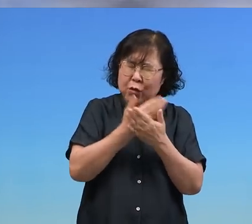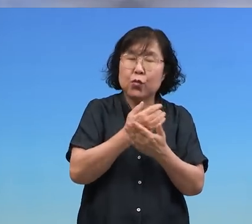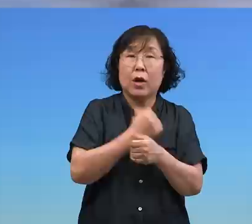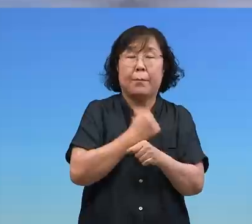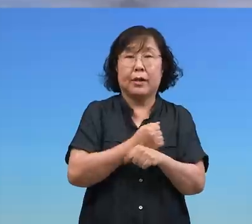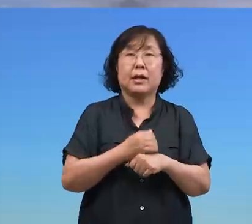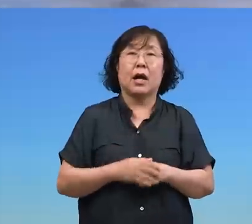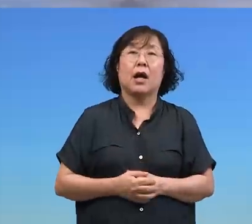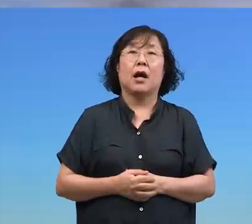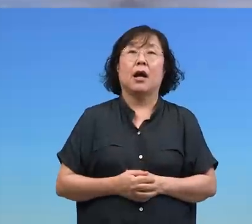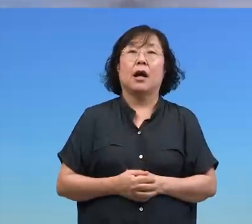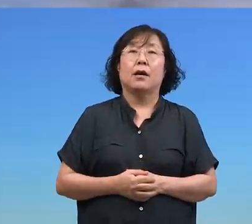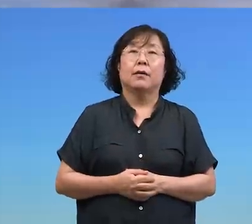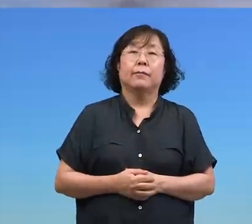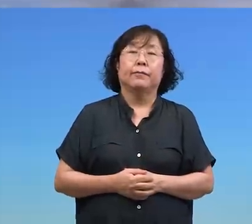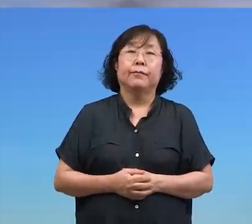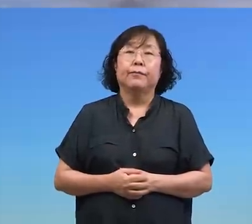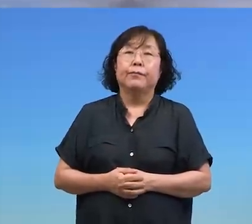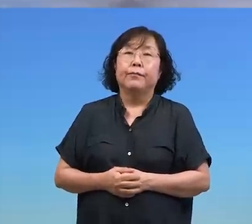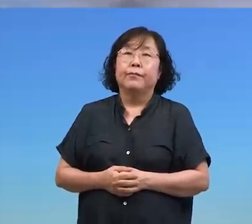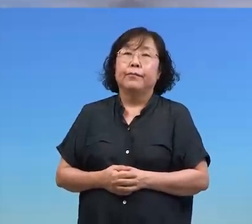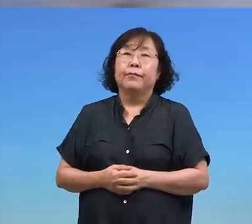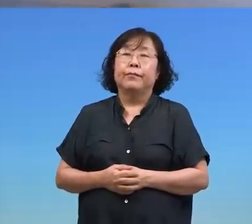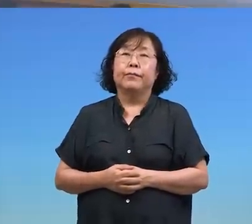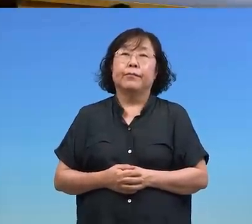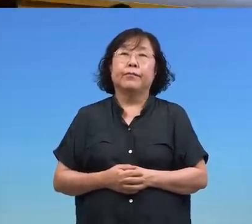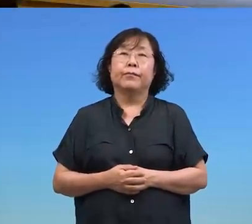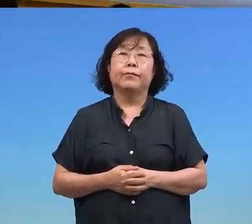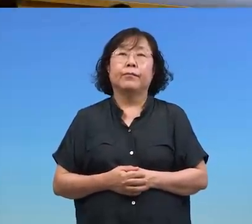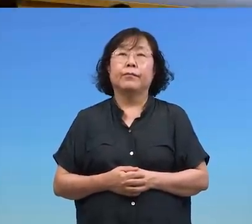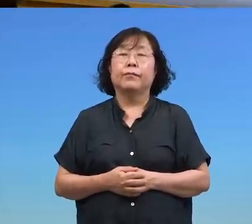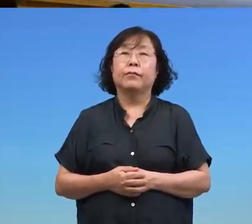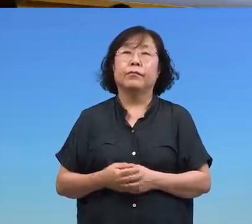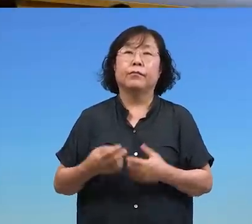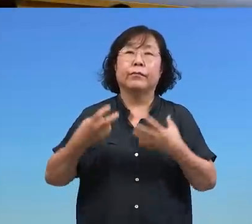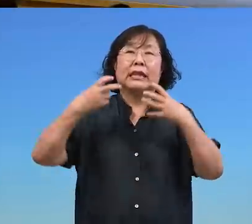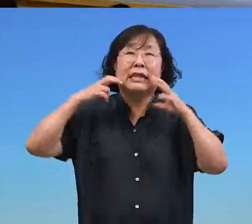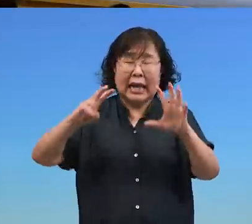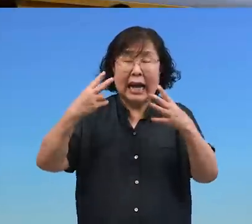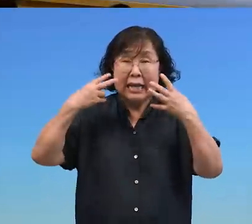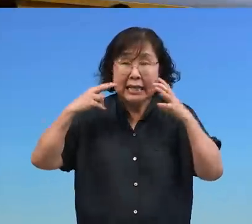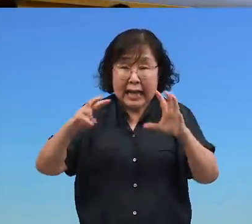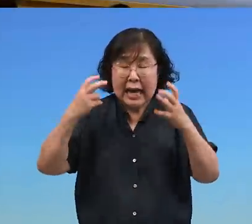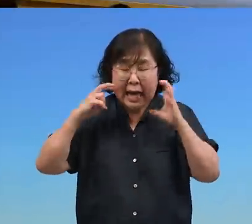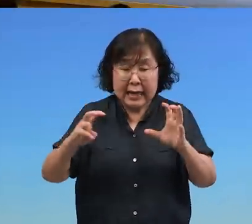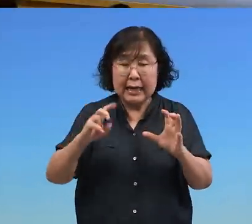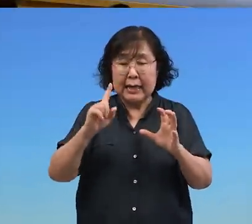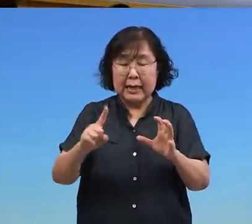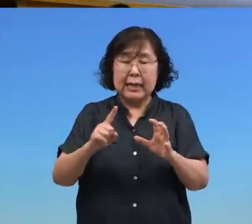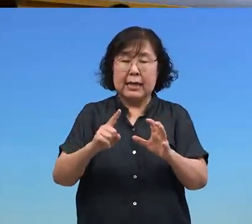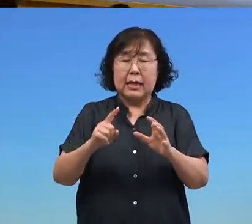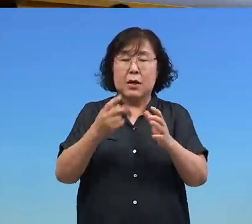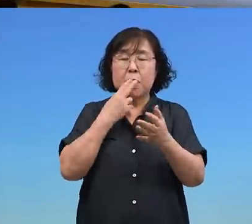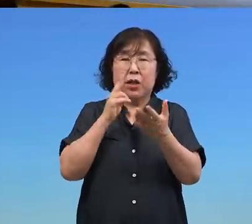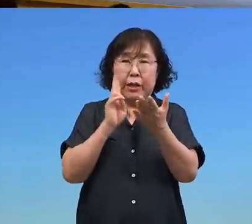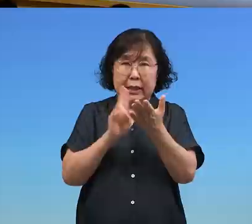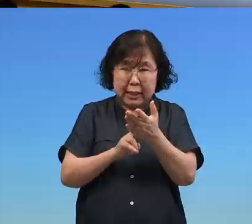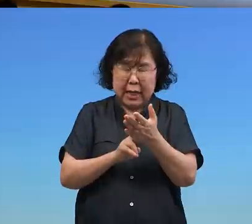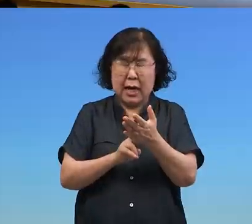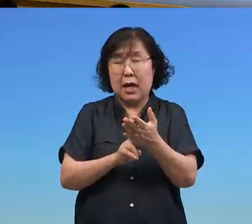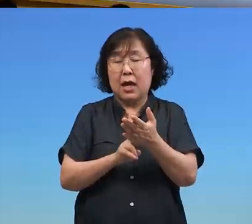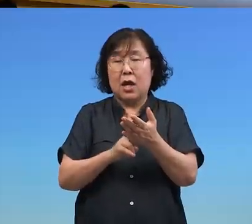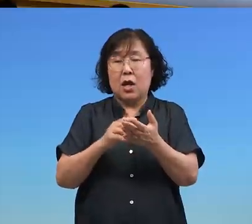지난주에도 인용해 드렸던 다니엘서 6장 10절을 한번 보십시오 다니엘이 이 조수의 왕의 도장이 찍힌 것을 알고도